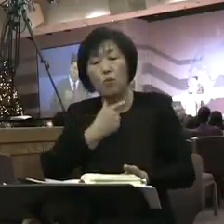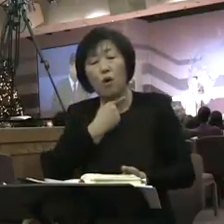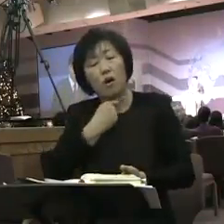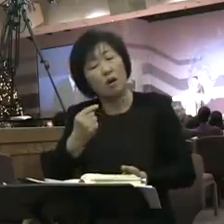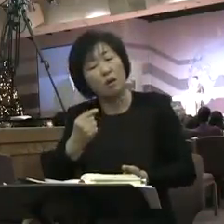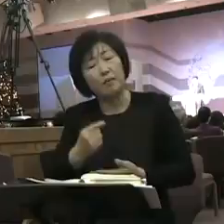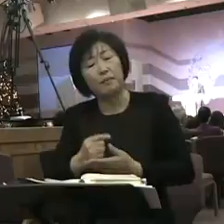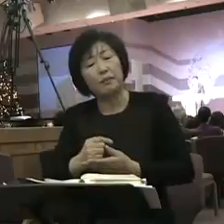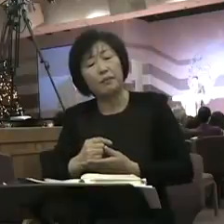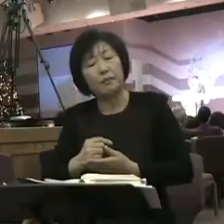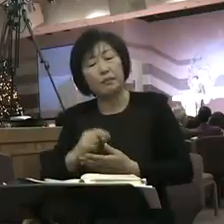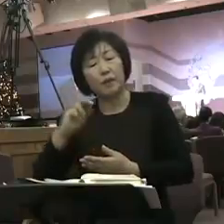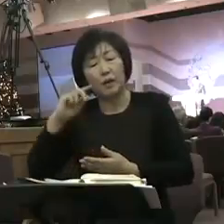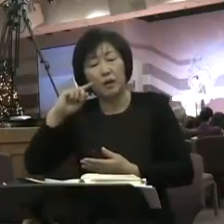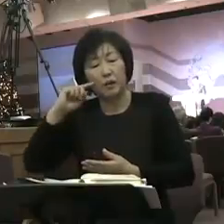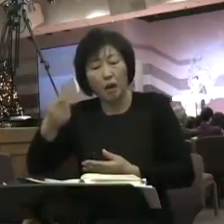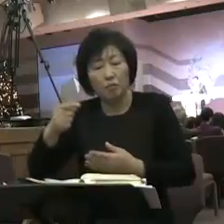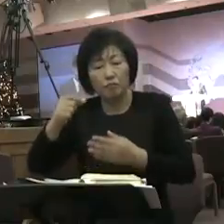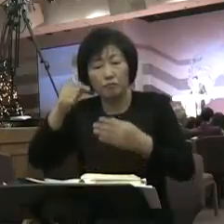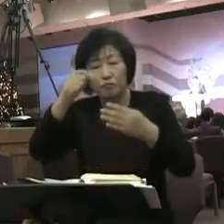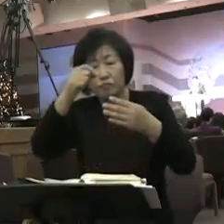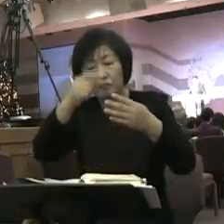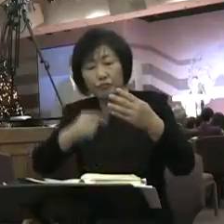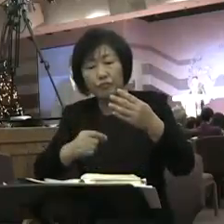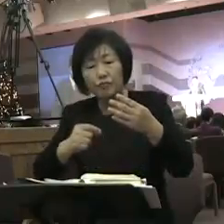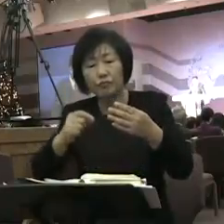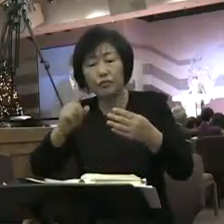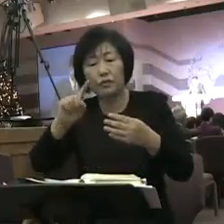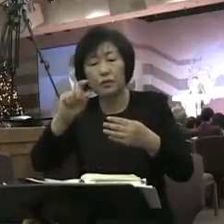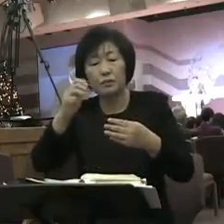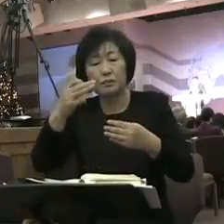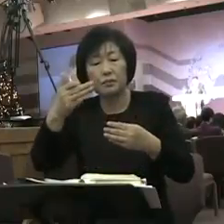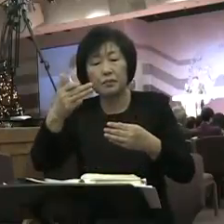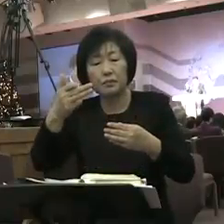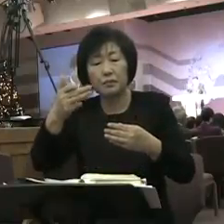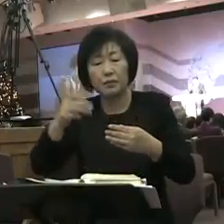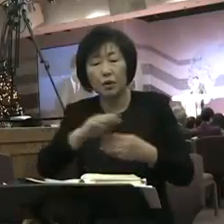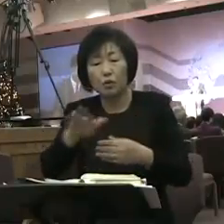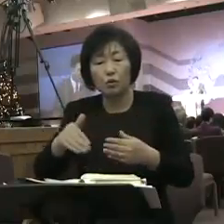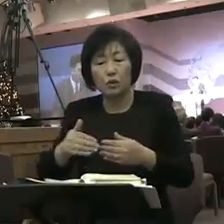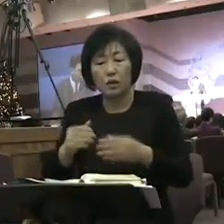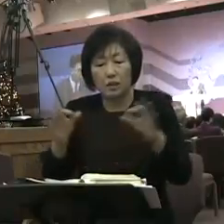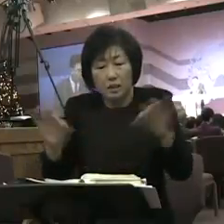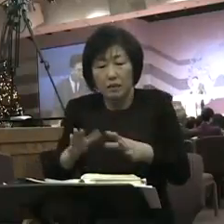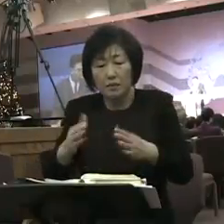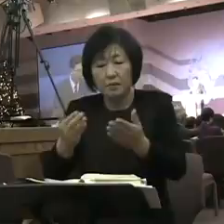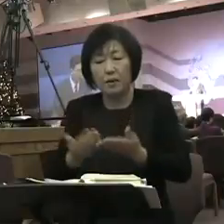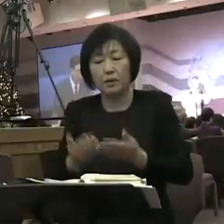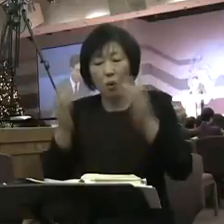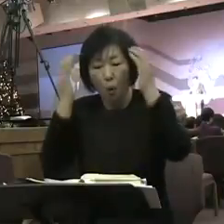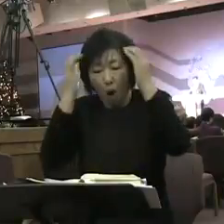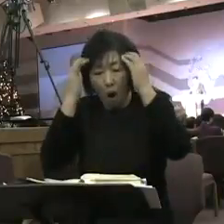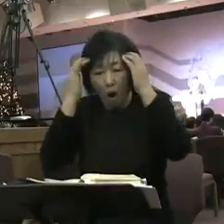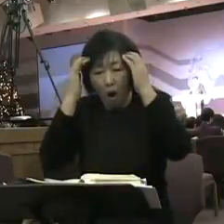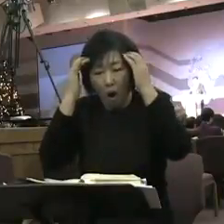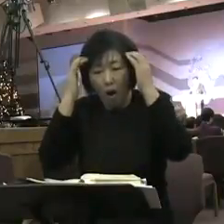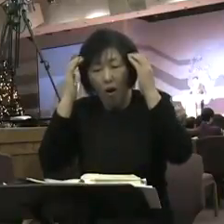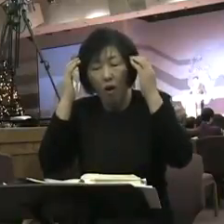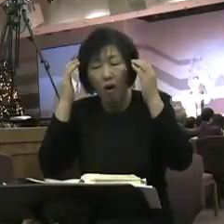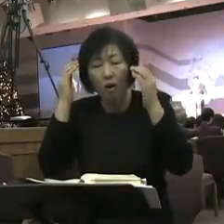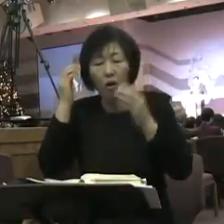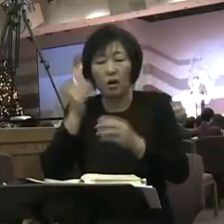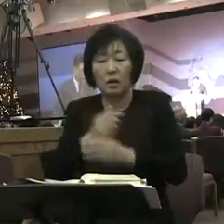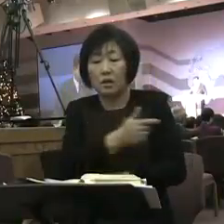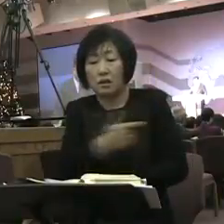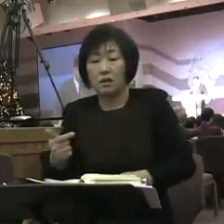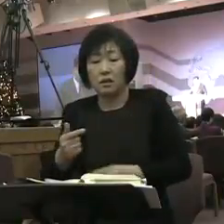다음 구절을 통해서 한번 좀 살펴보겠습니다. 두 번째 구절 이렇게 얘기를 하고 있어요. 우리의 잠시 받는 환난에 경한 것이